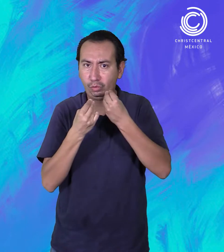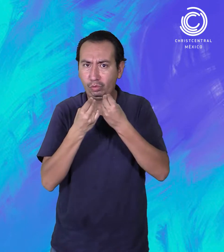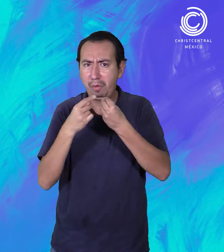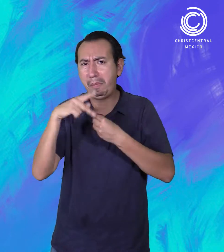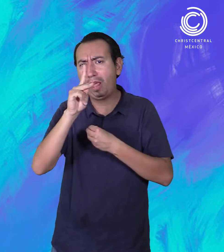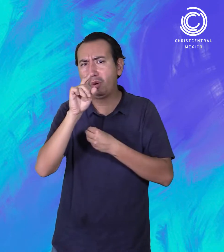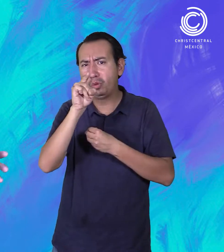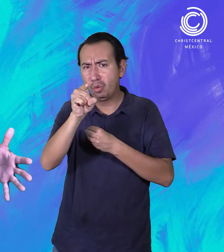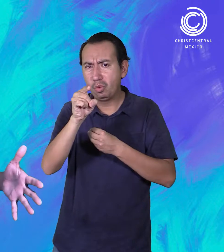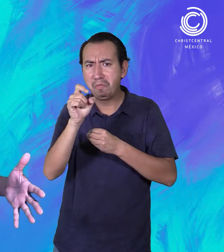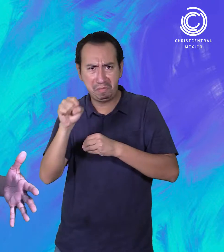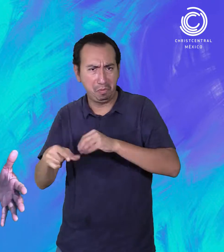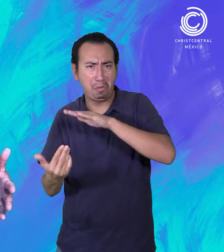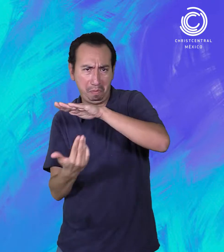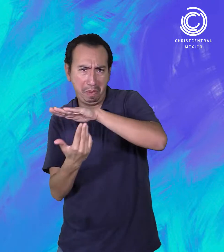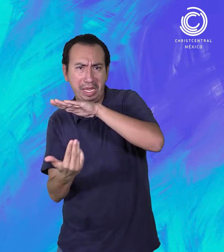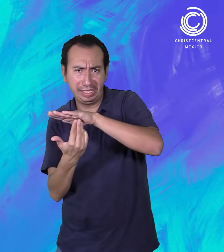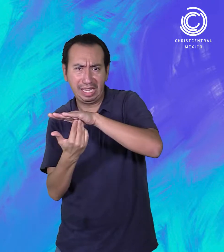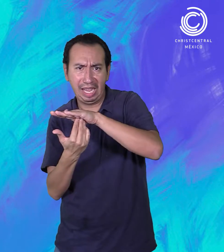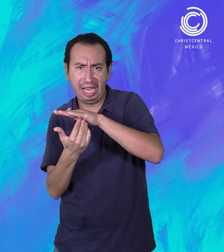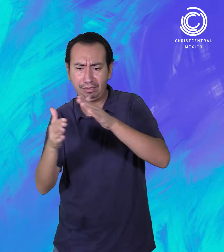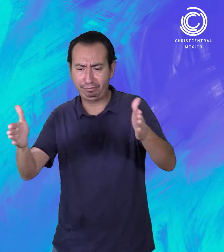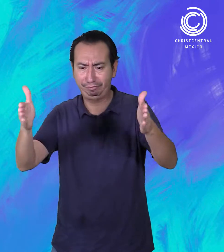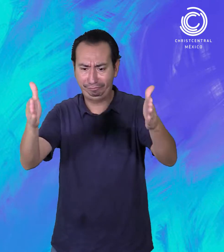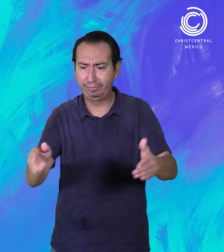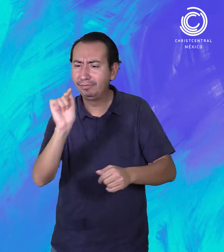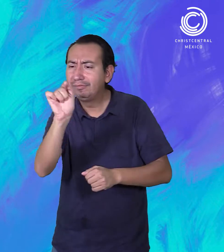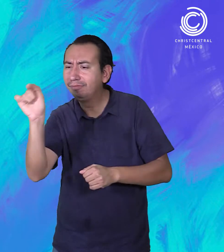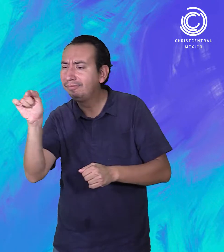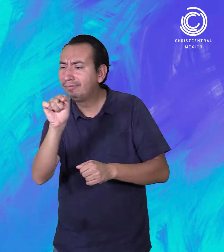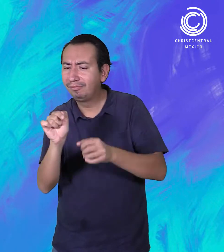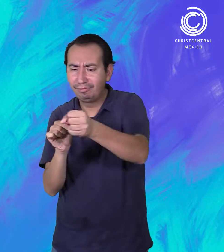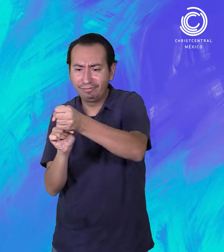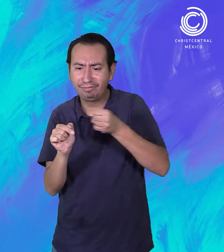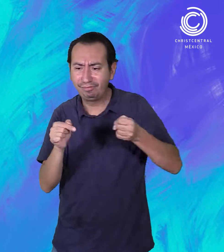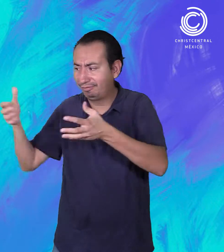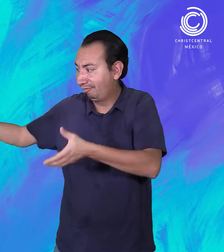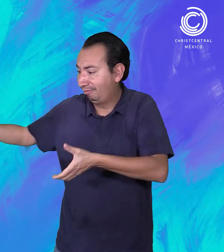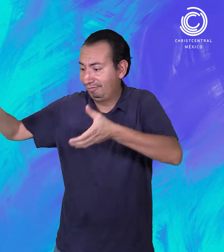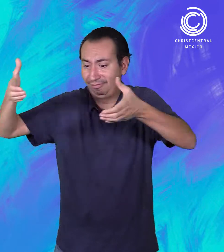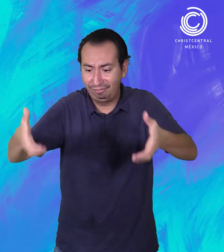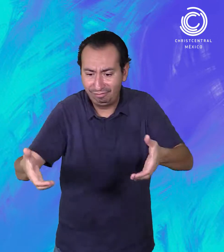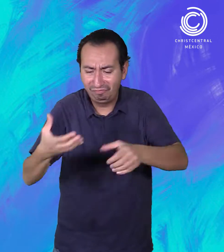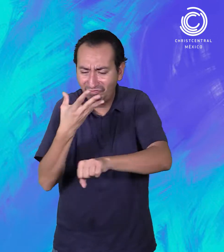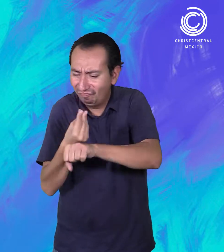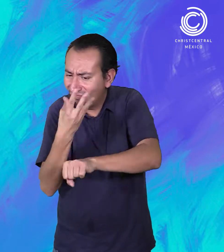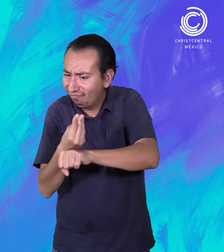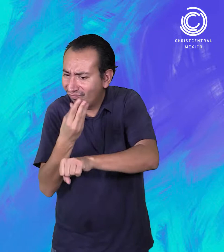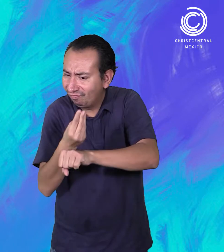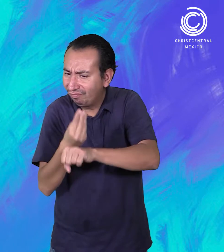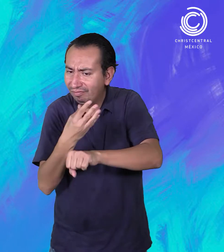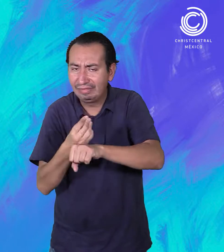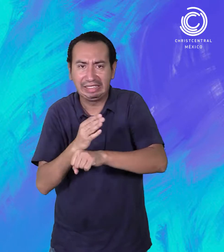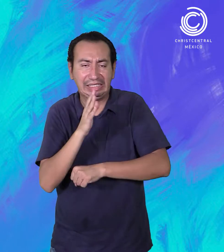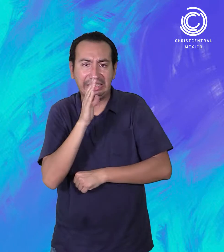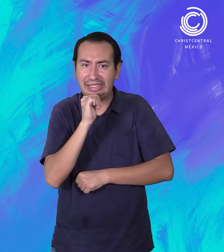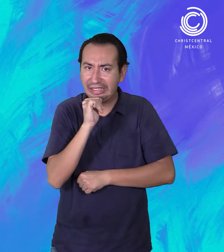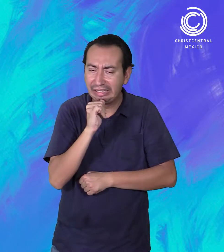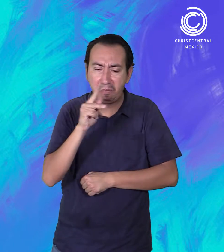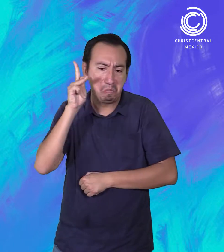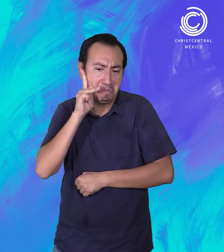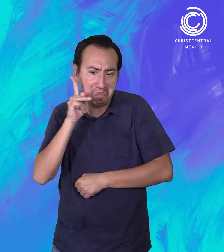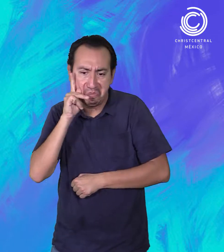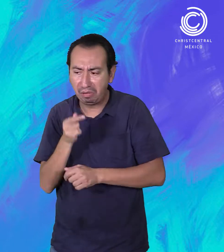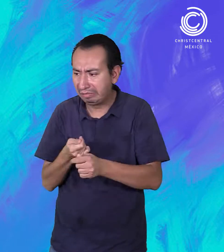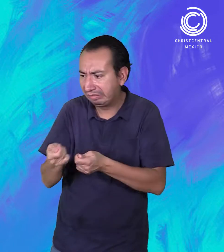Y en lugar de comida y en la mesa está un horno de microondas que están queriendo repararlo. Y por más que están tratando de hacer